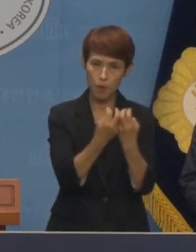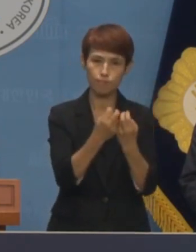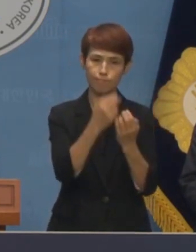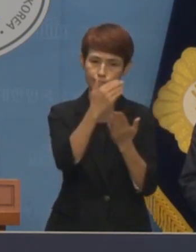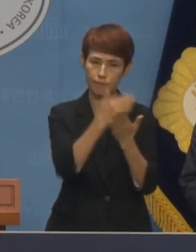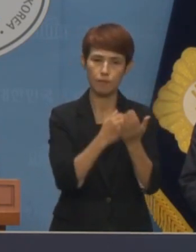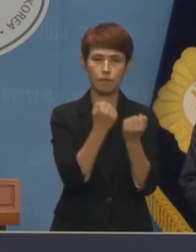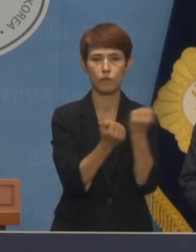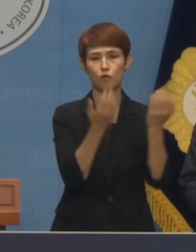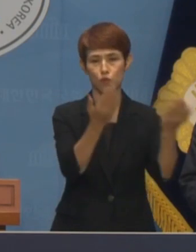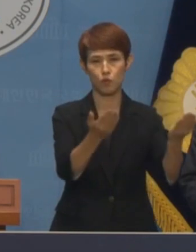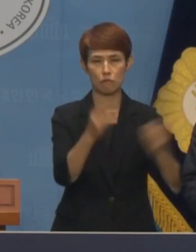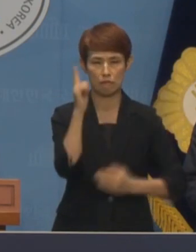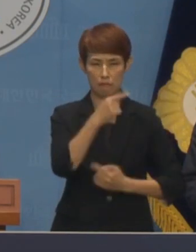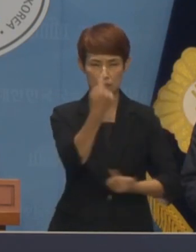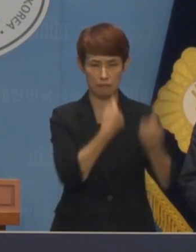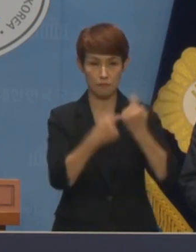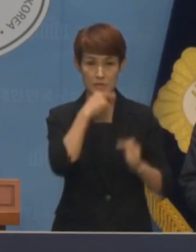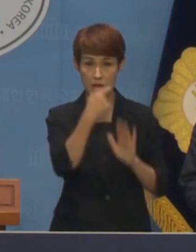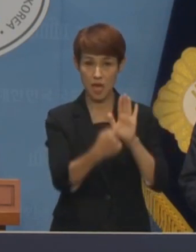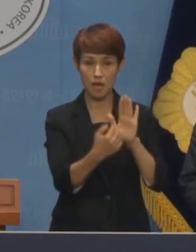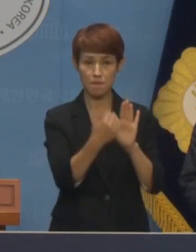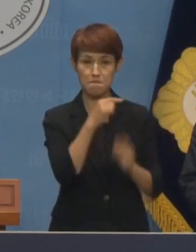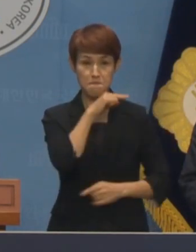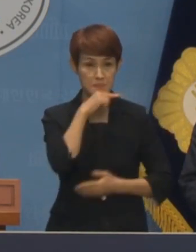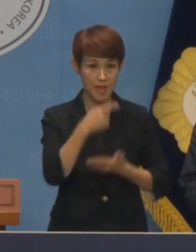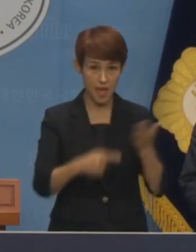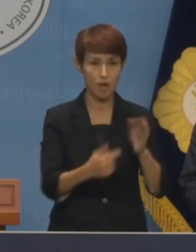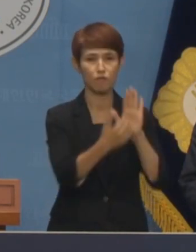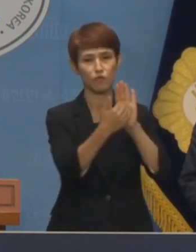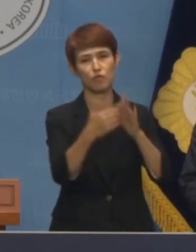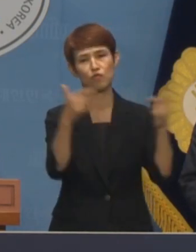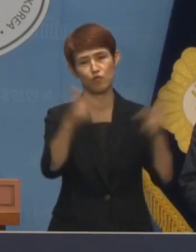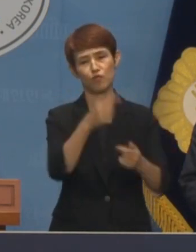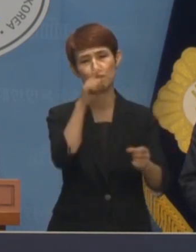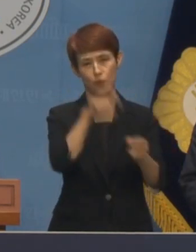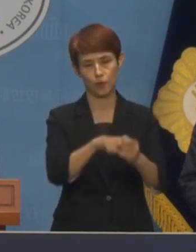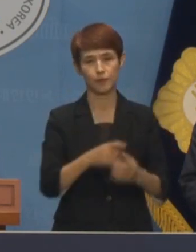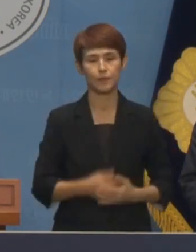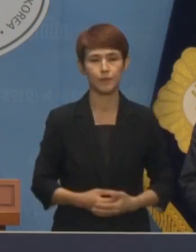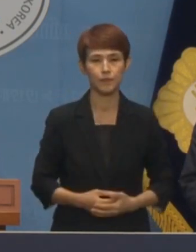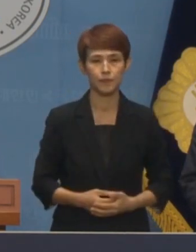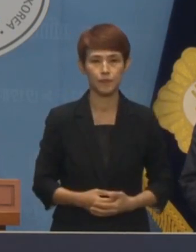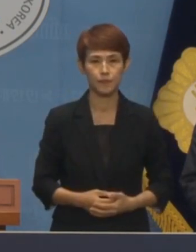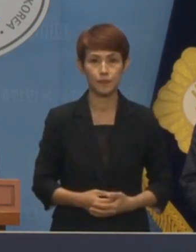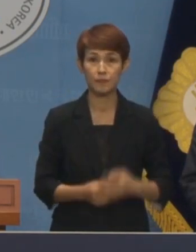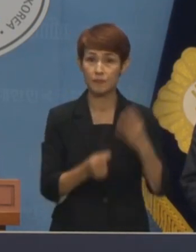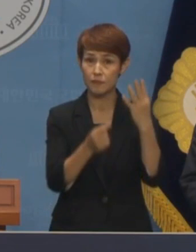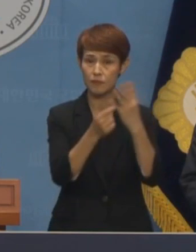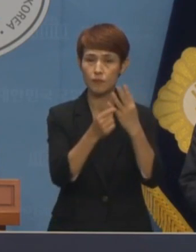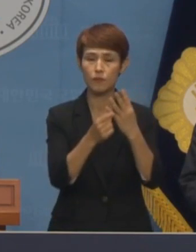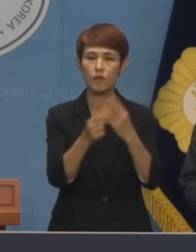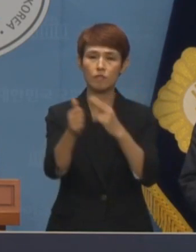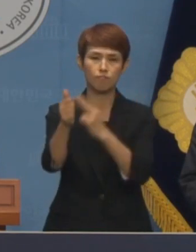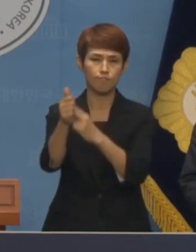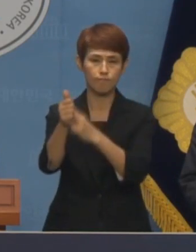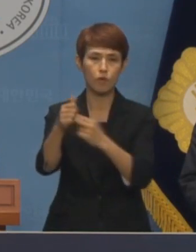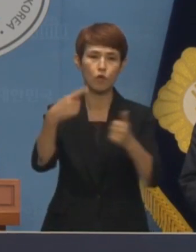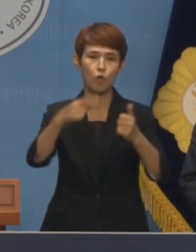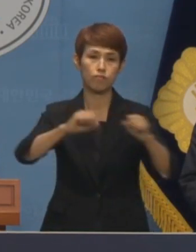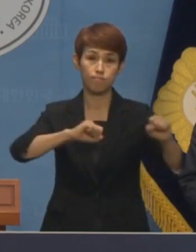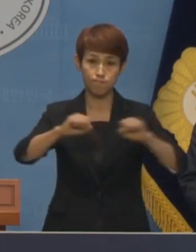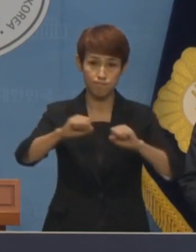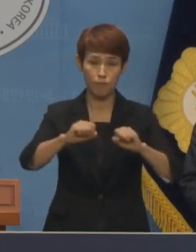하여 악성 민원으로 인한 피해를 최소화하고자 하였습니다. 넷째, 교원의 교육활동을